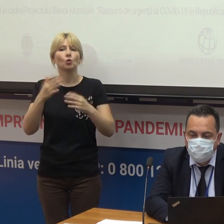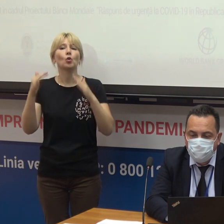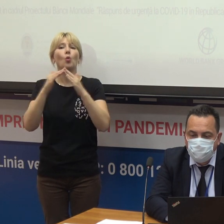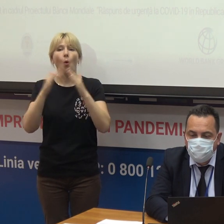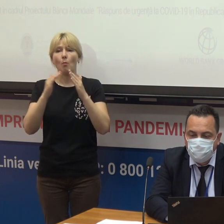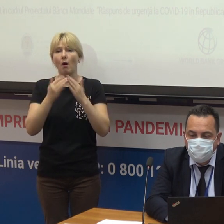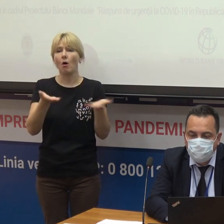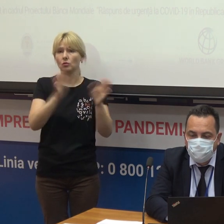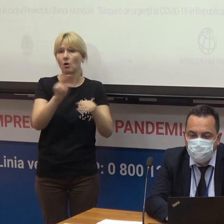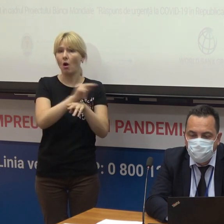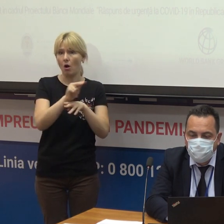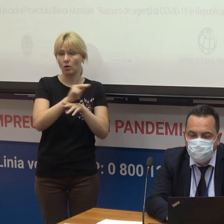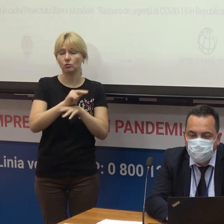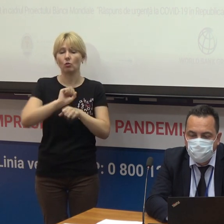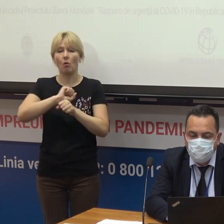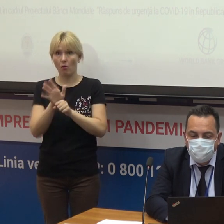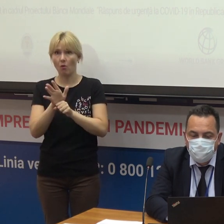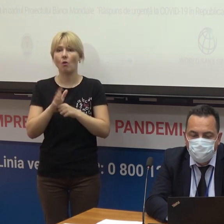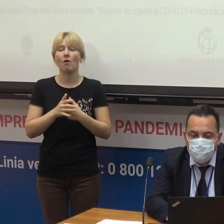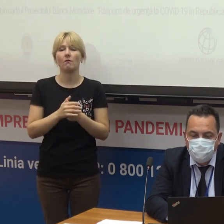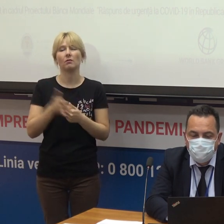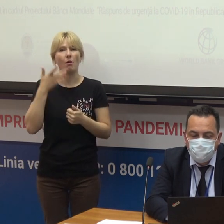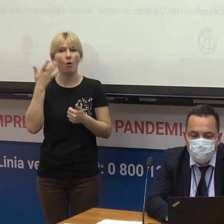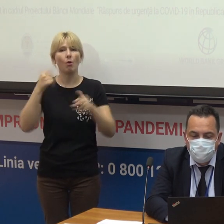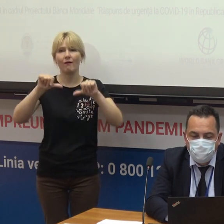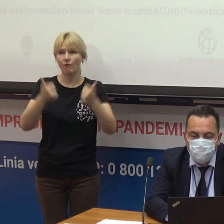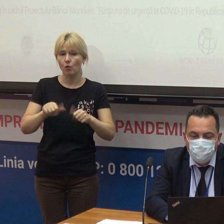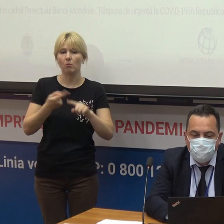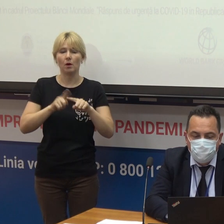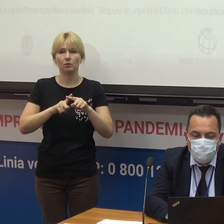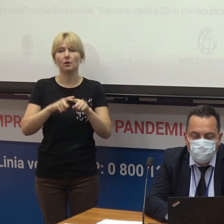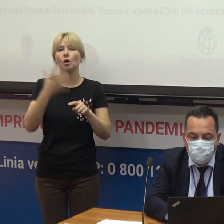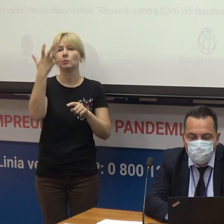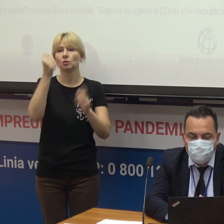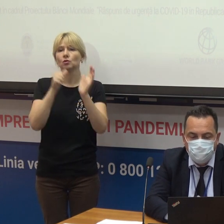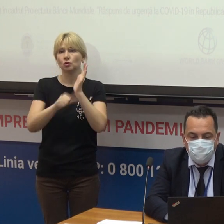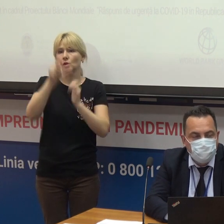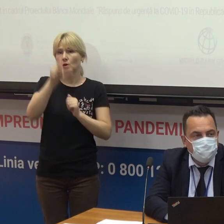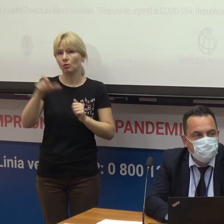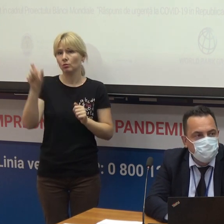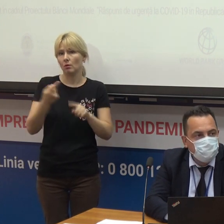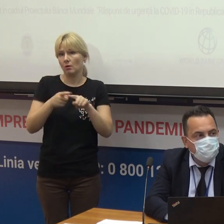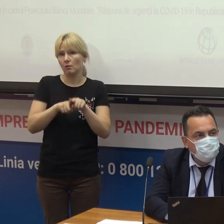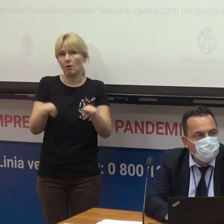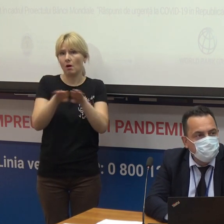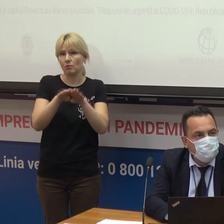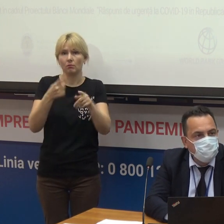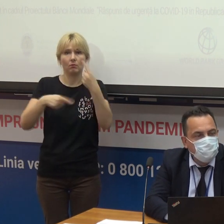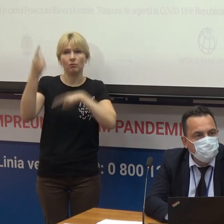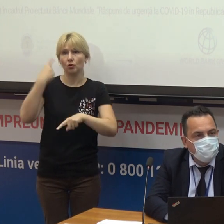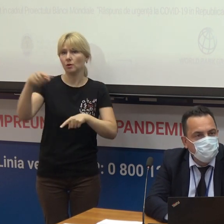la domiciliu cu COVID-19 în forme ușoare constituie 560, practic același număr săptămâna